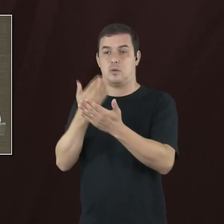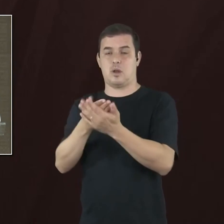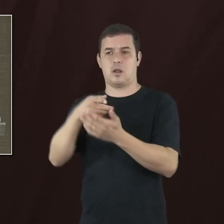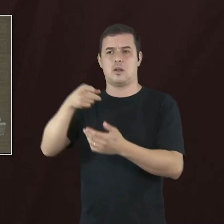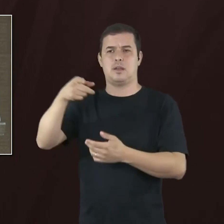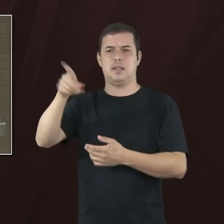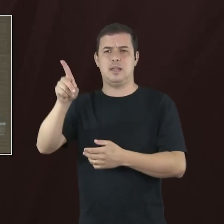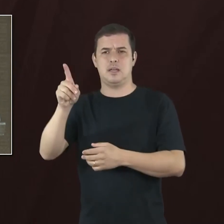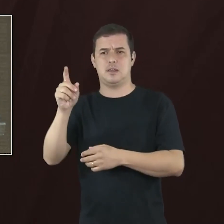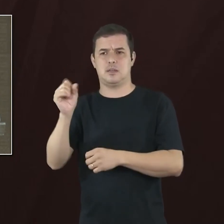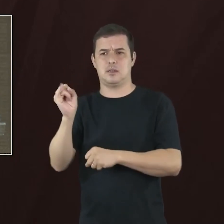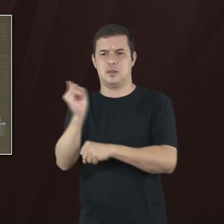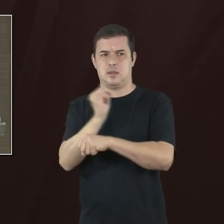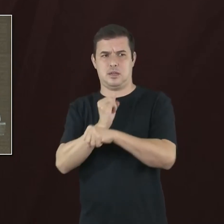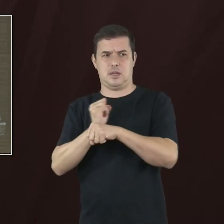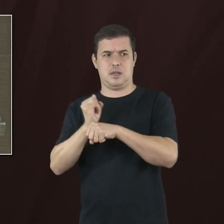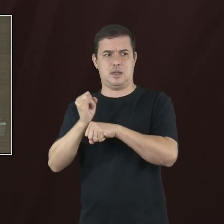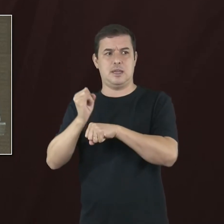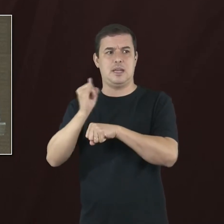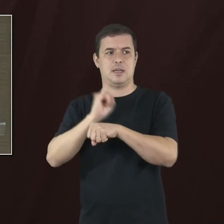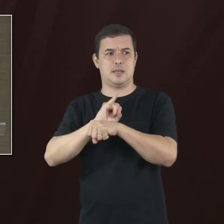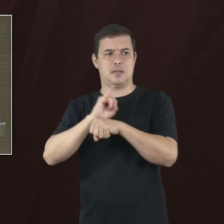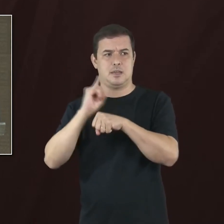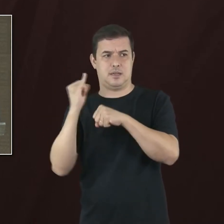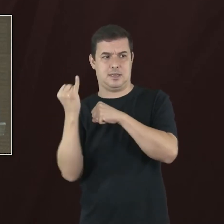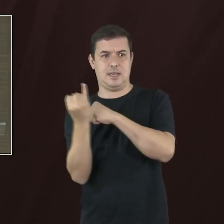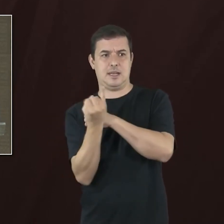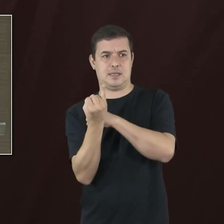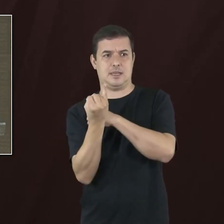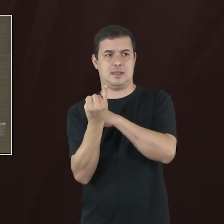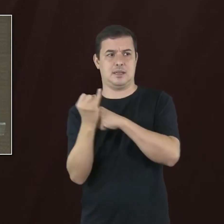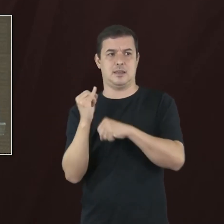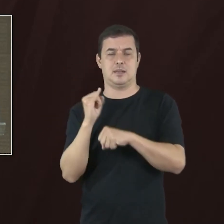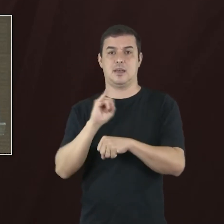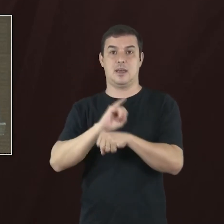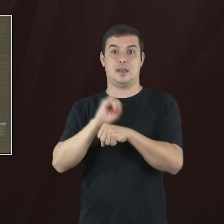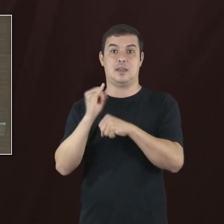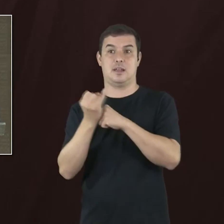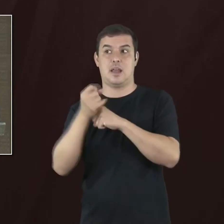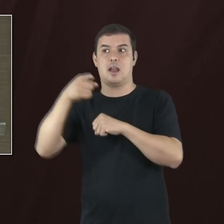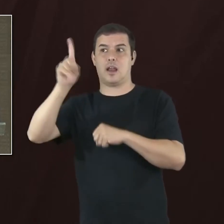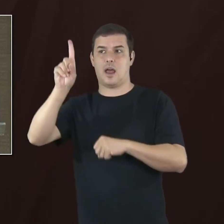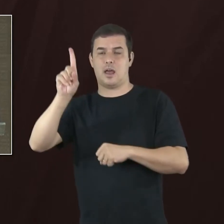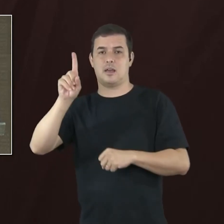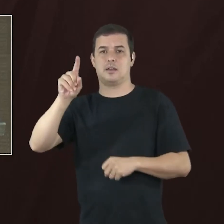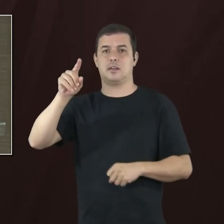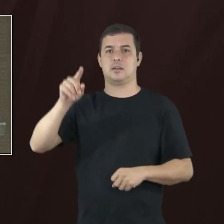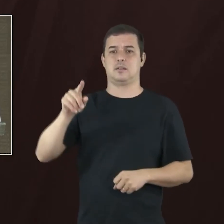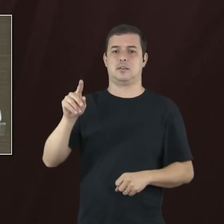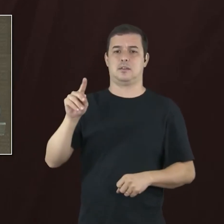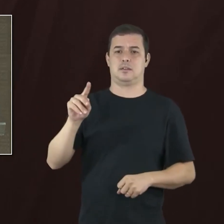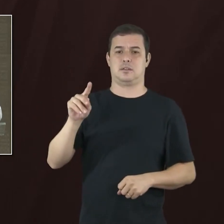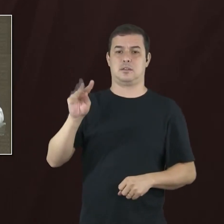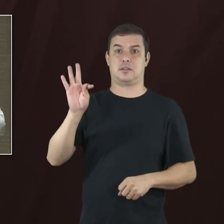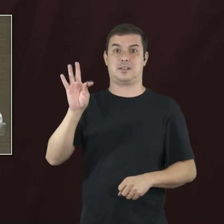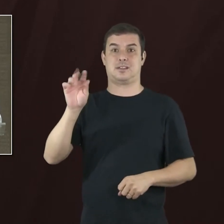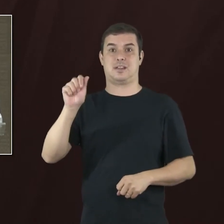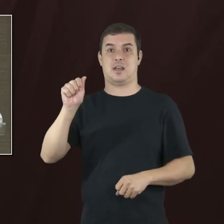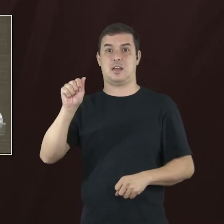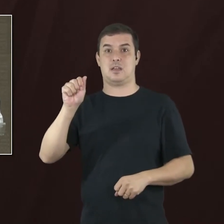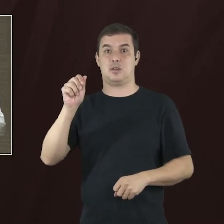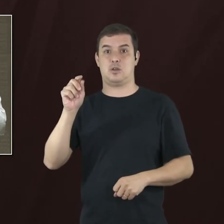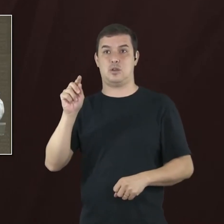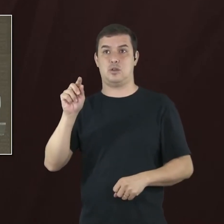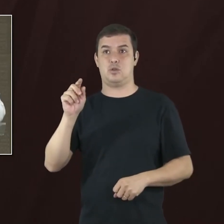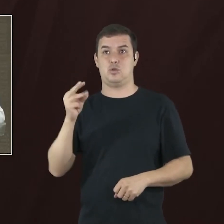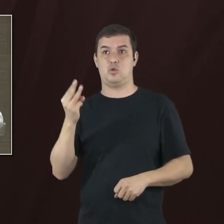Pregaram o Evangelho, ele não se considerava um pecador, e quem pregou a ele disse que ele era pecador,